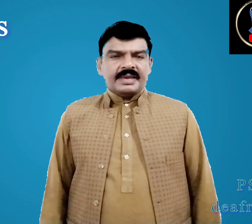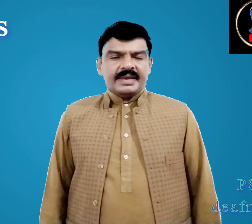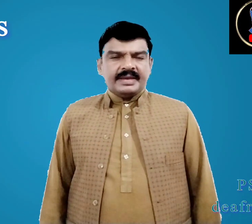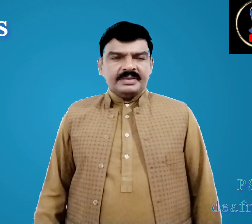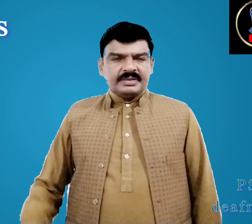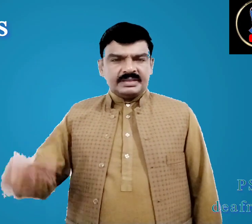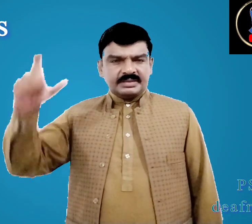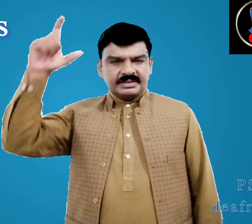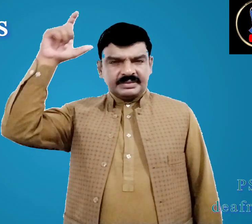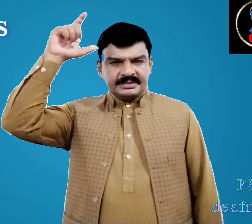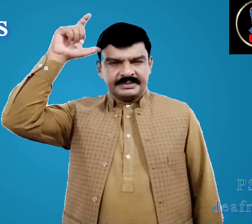एनिमल्स,